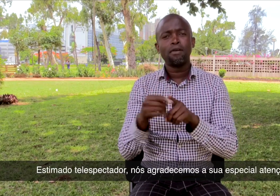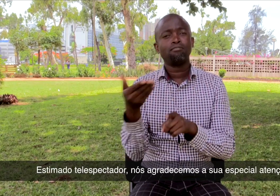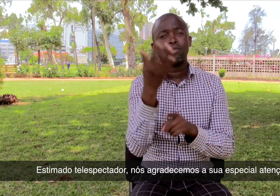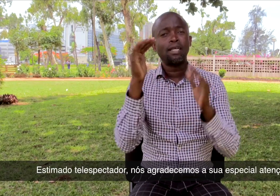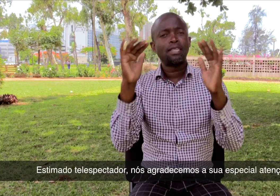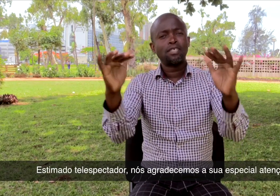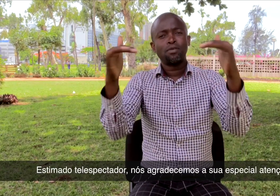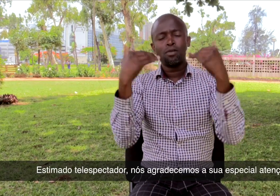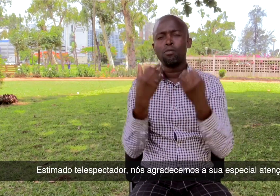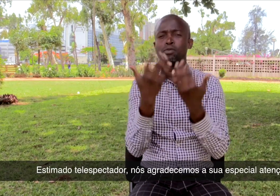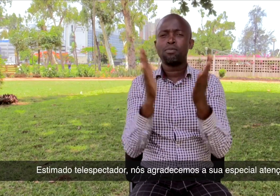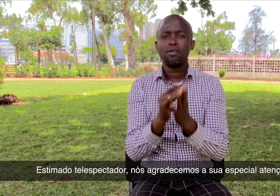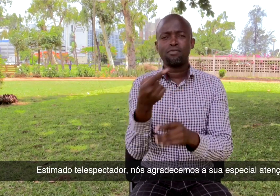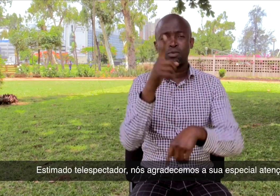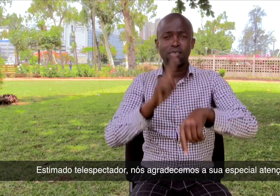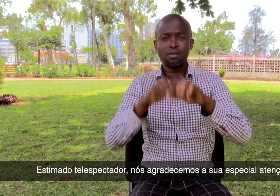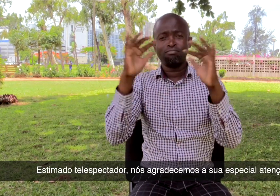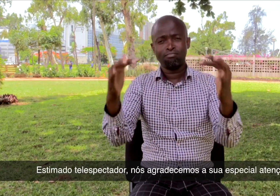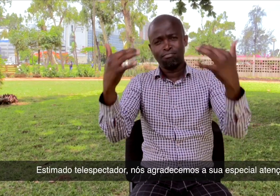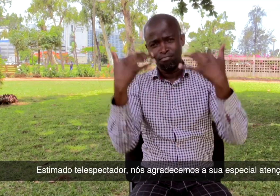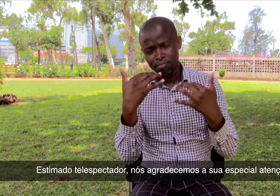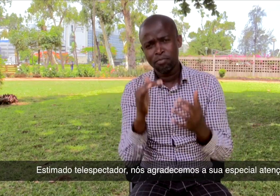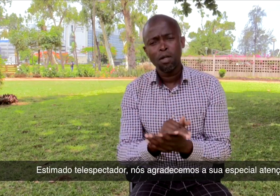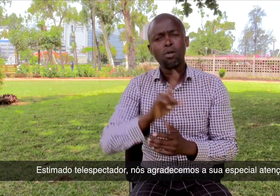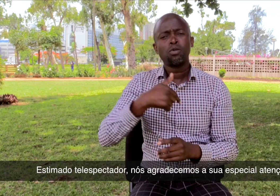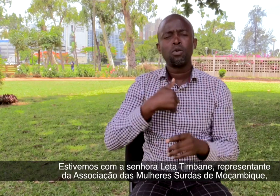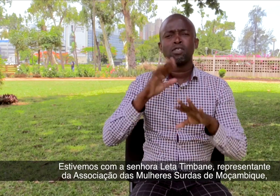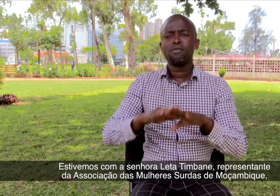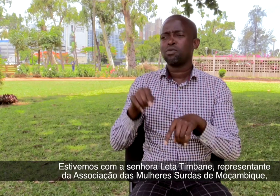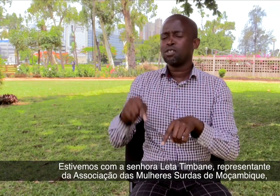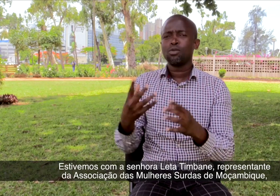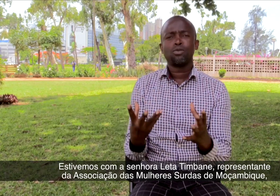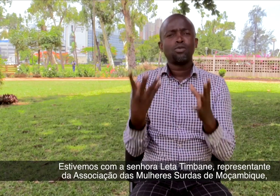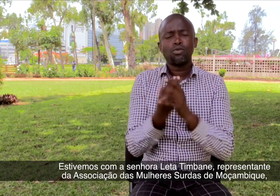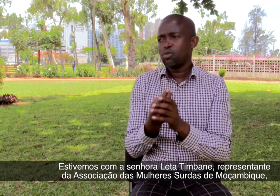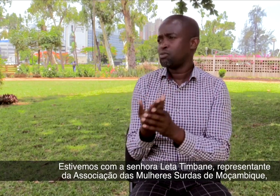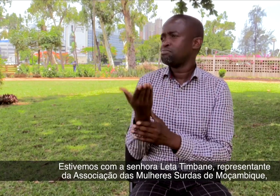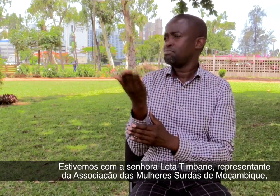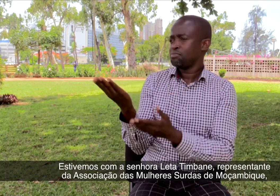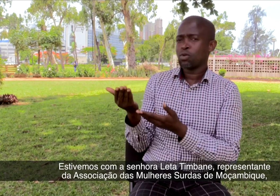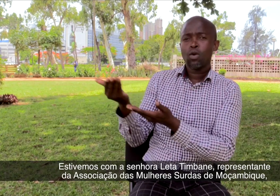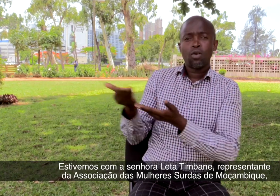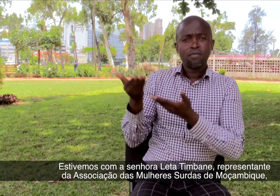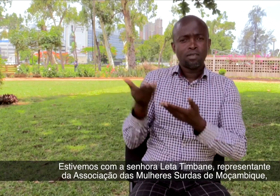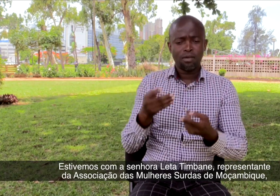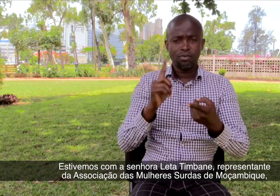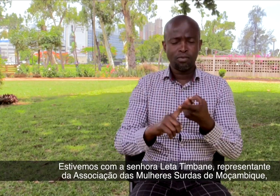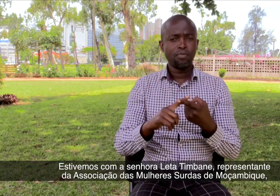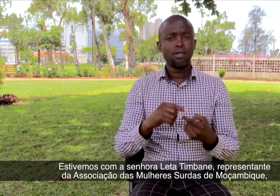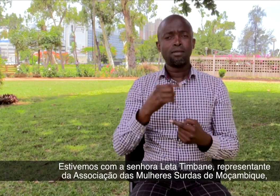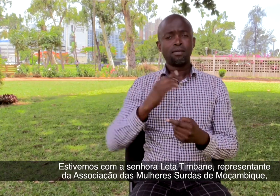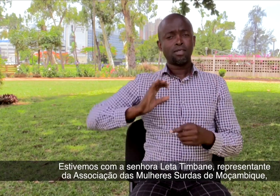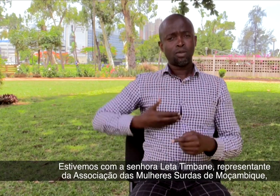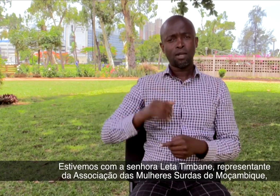para o telespectador nós agradecemos a vossa especial atenção. Estou aqui com os convidados, a